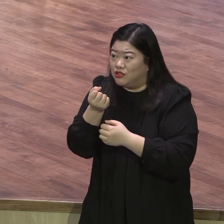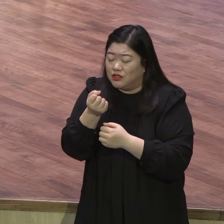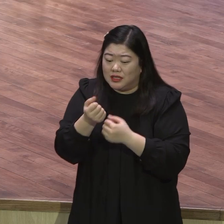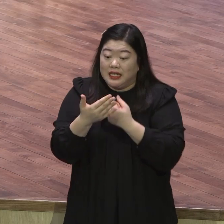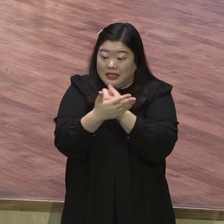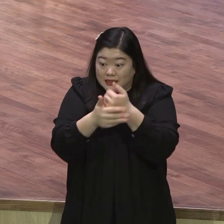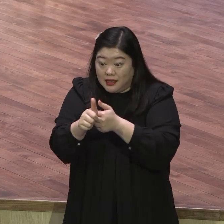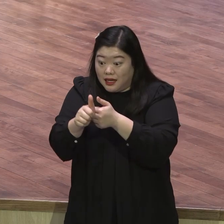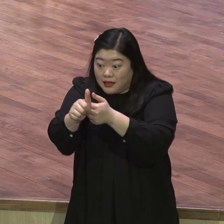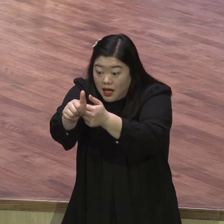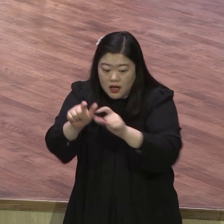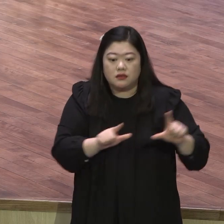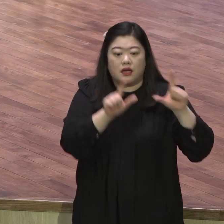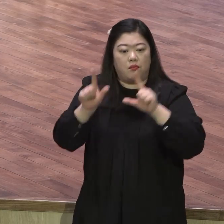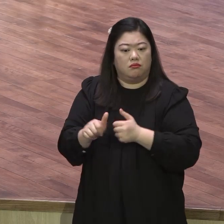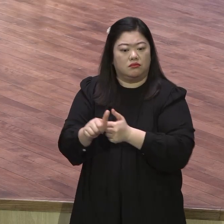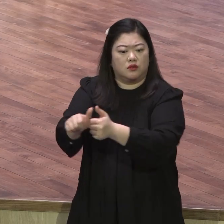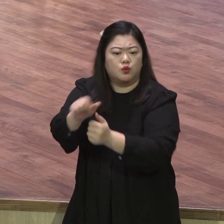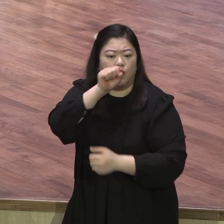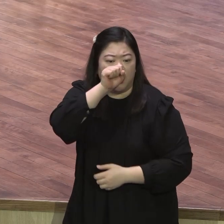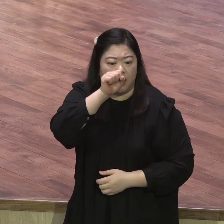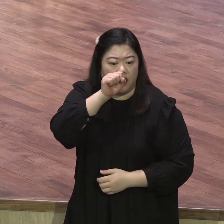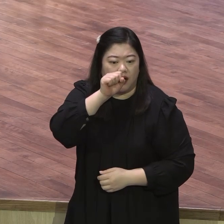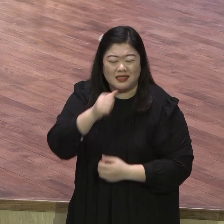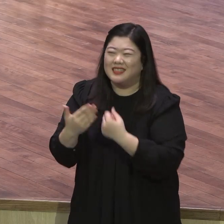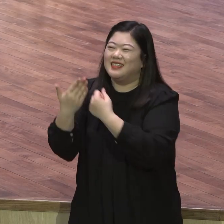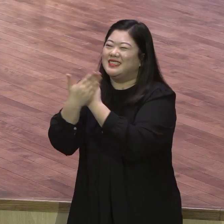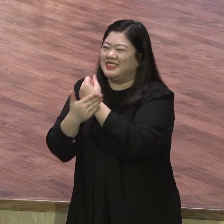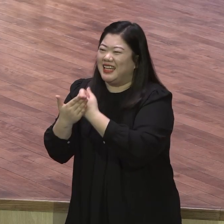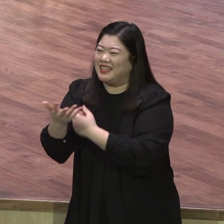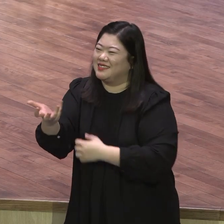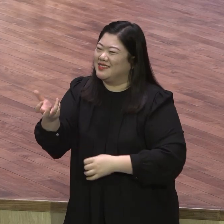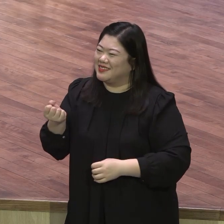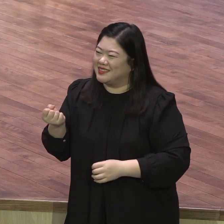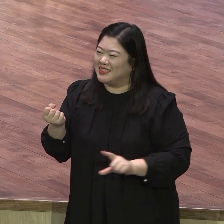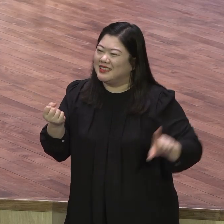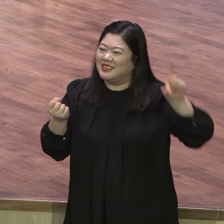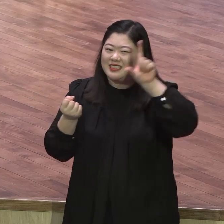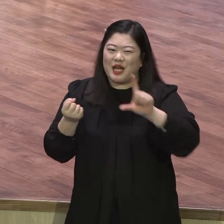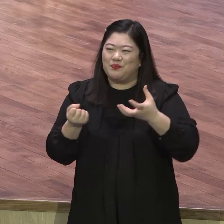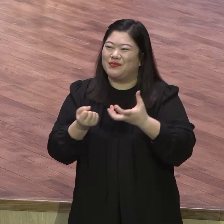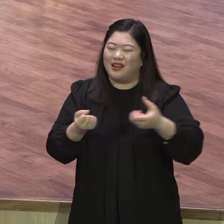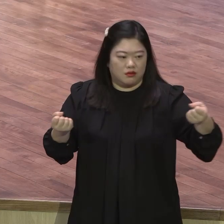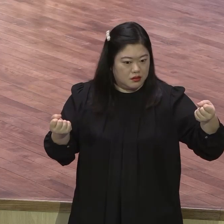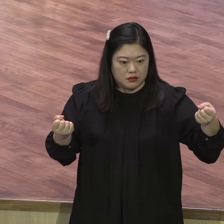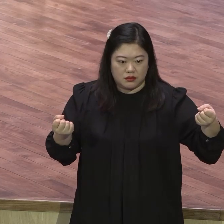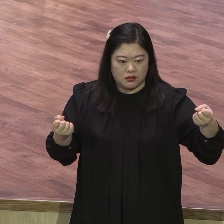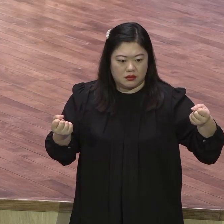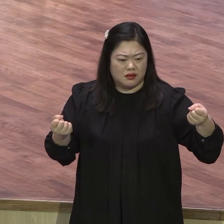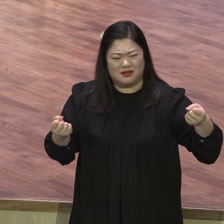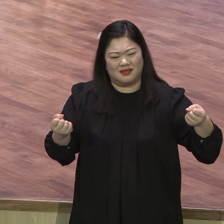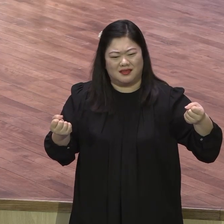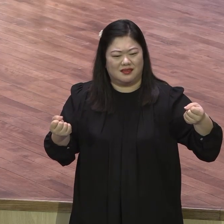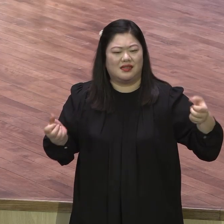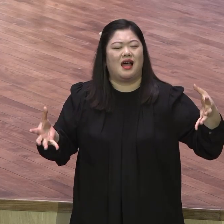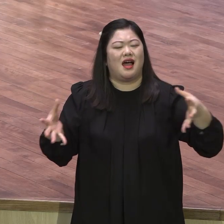언약의 여정이 뭐예요? 말씀이 성취되는 현장에 살고 있다는 거예요. 내 삶이 언약 말씀 성취